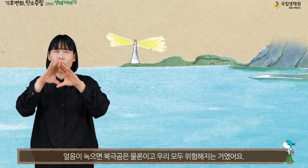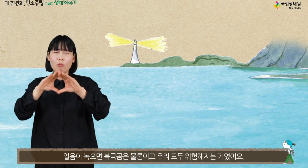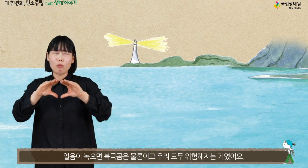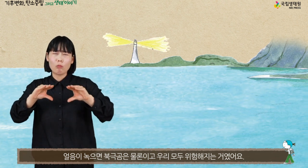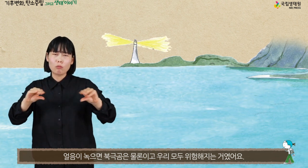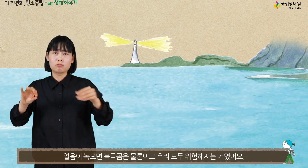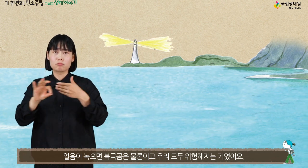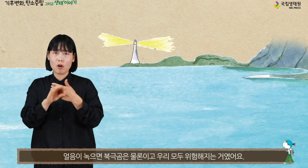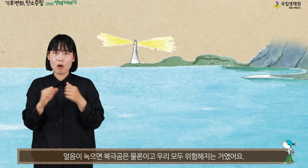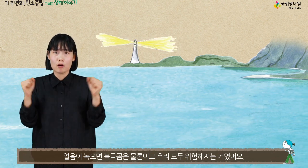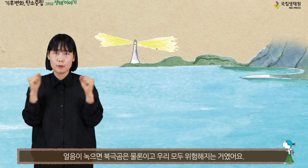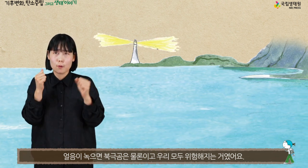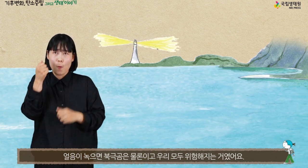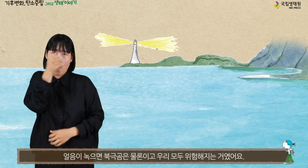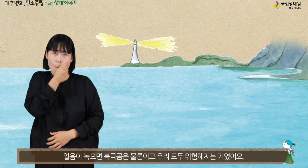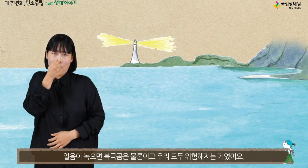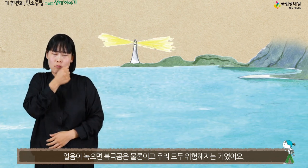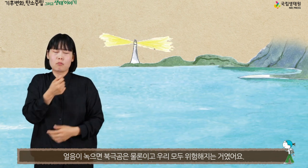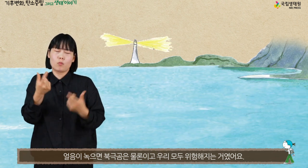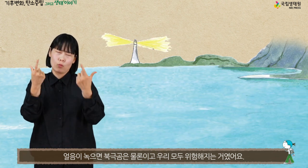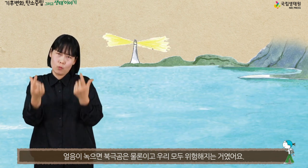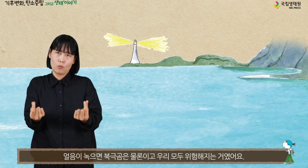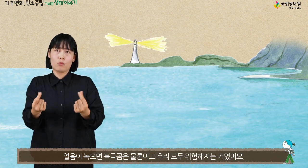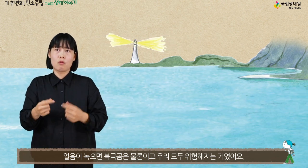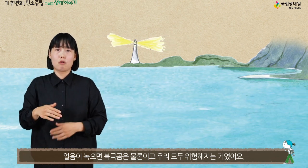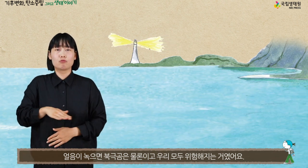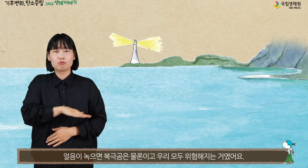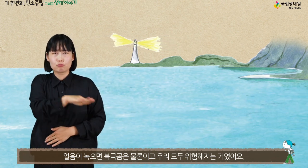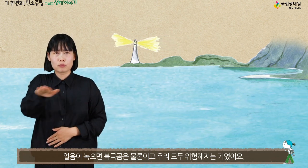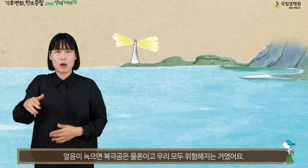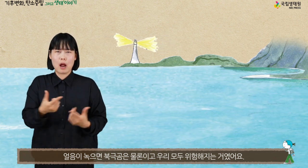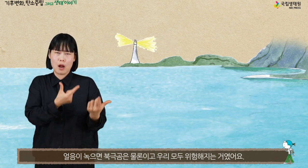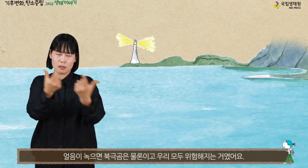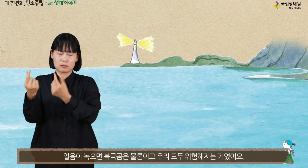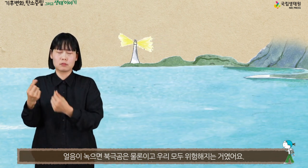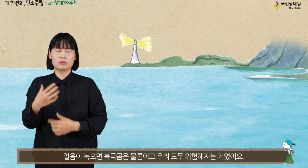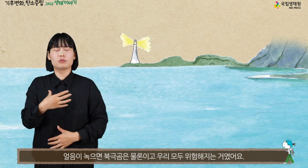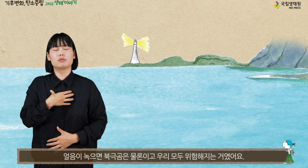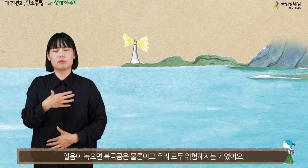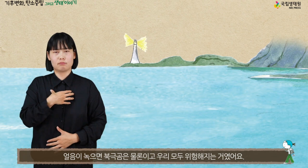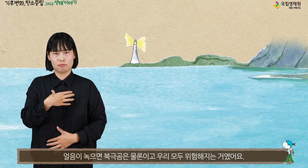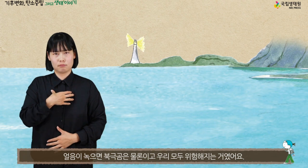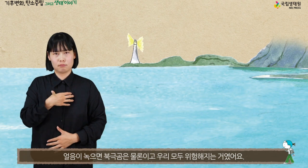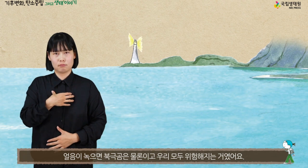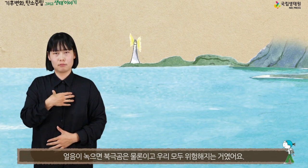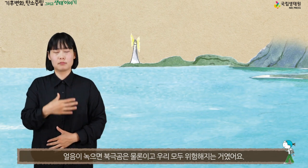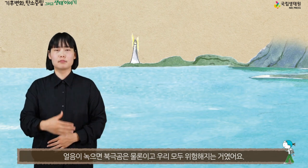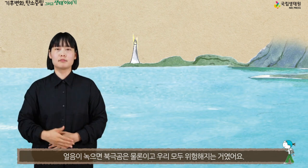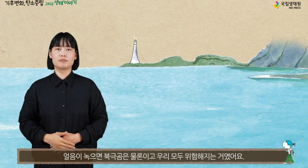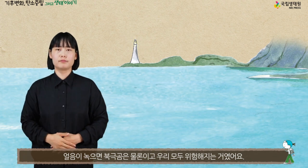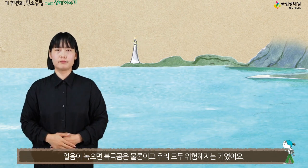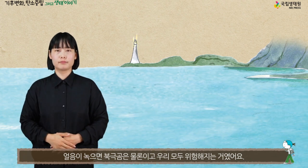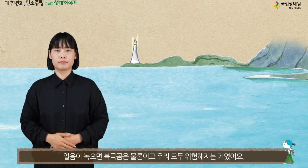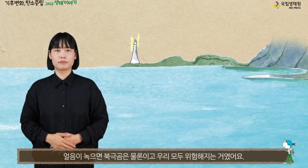얼음이 녹으면 북극곰은 물론이고 우리 모두 위험해지는 거였어요.